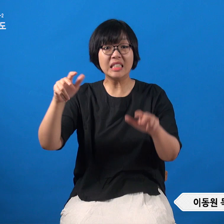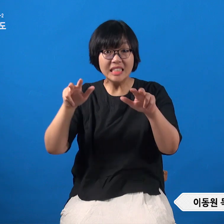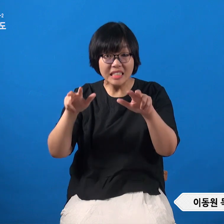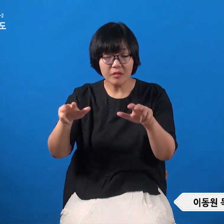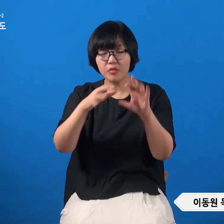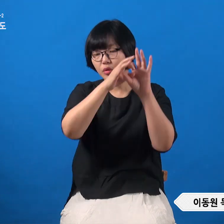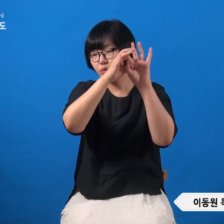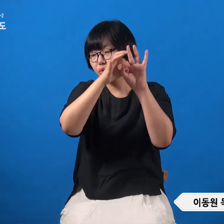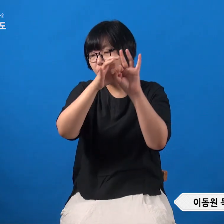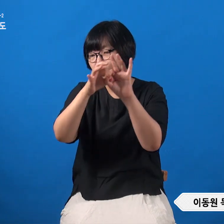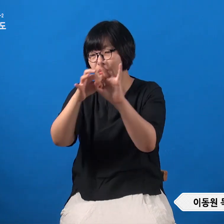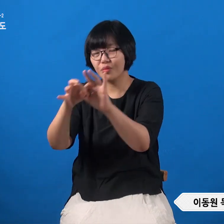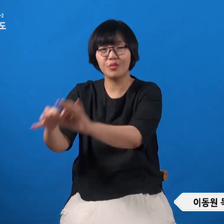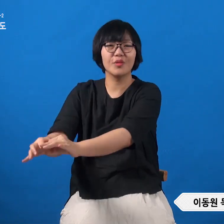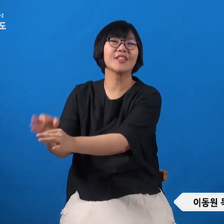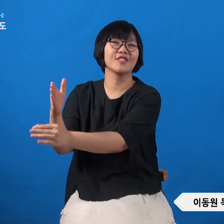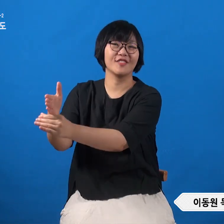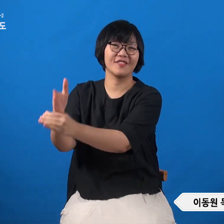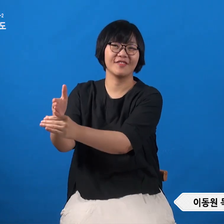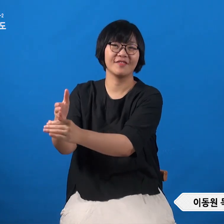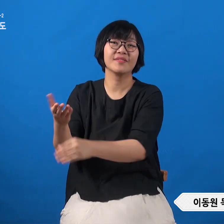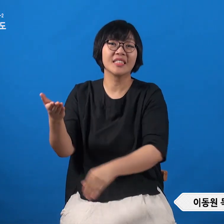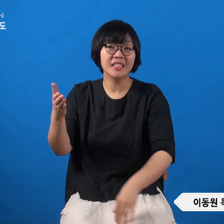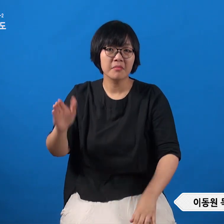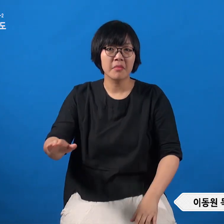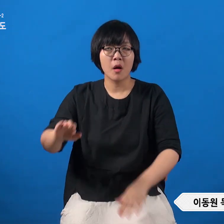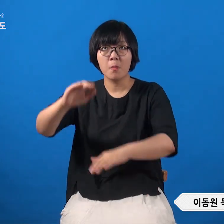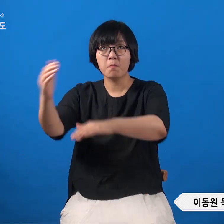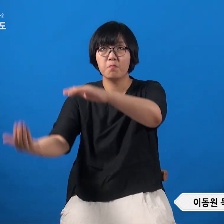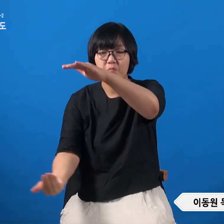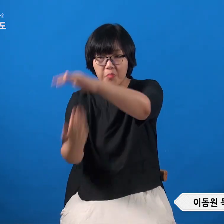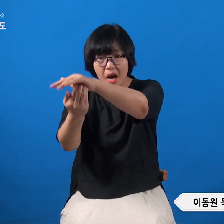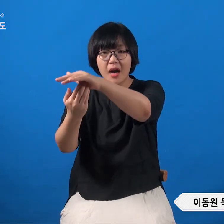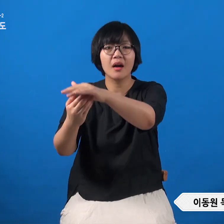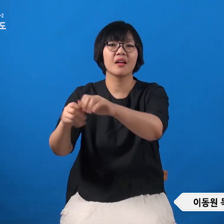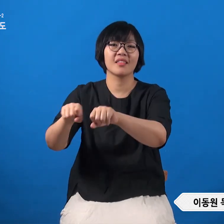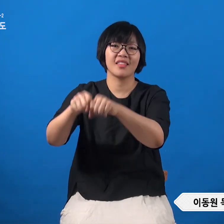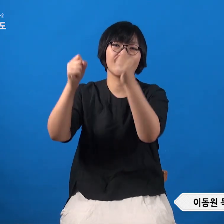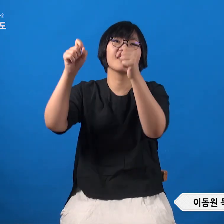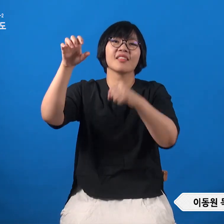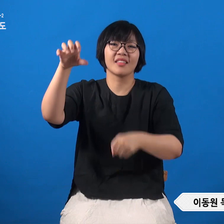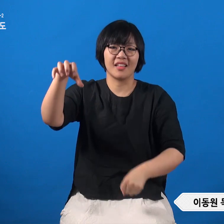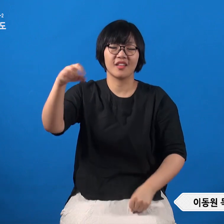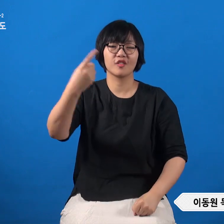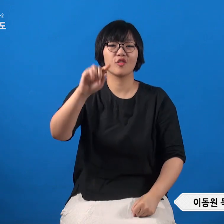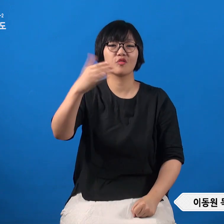지금도 기도회는 있다고 그래요. 그러나 절정에 달한 것이 89년 10월 9일.